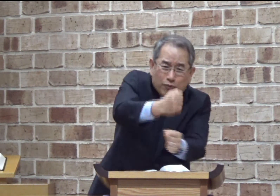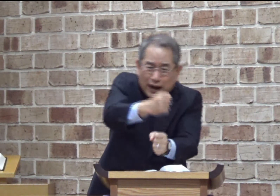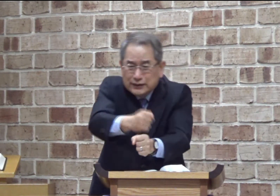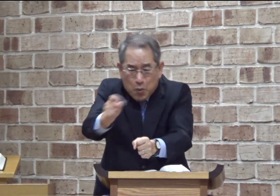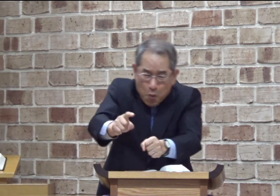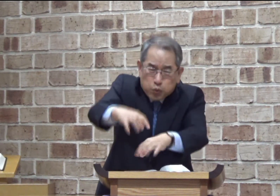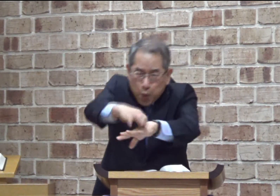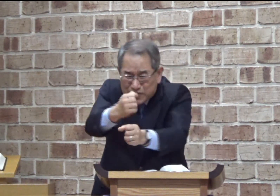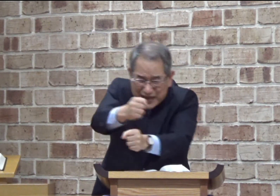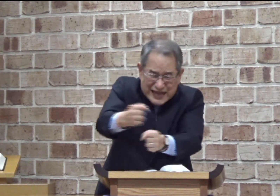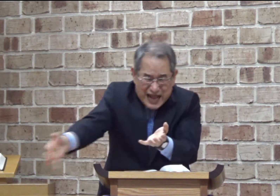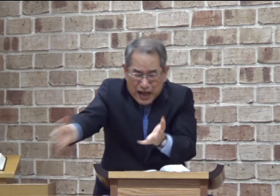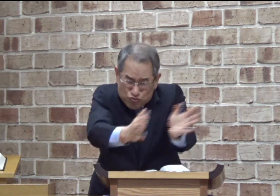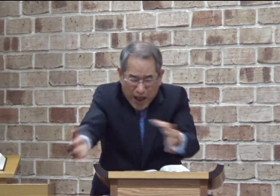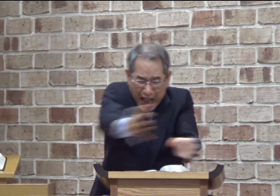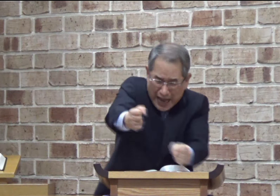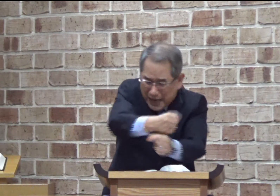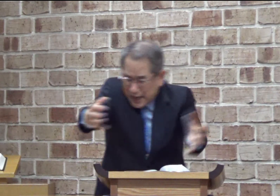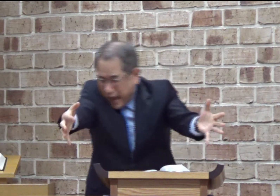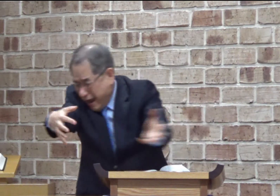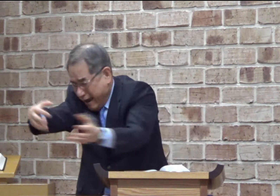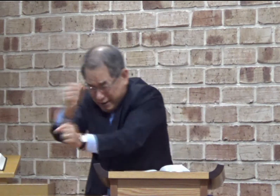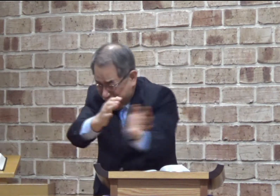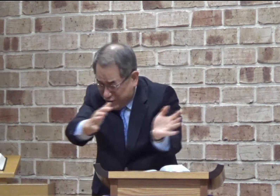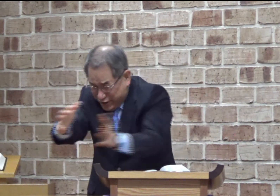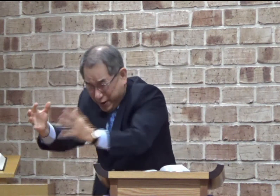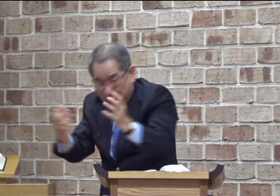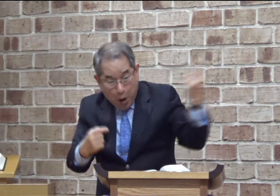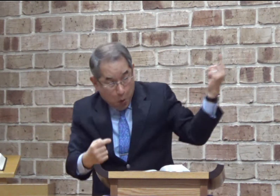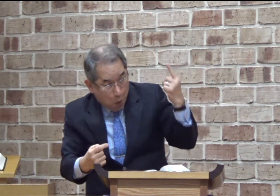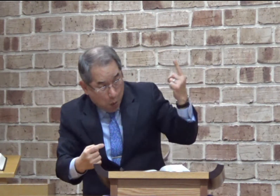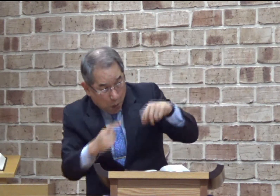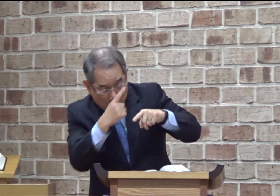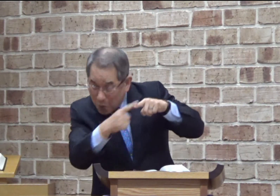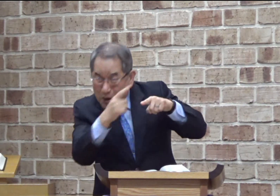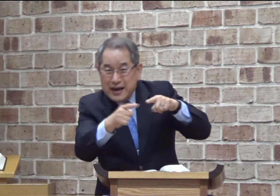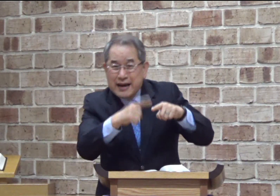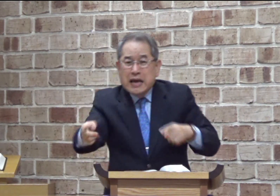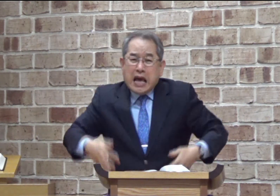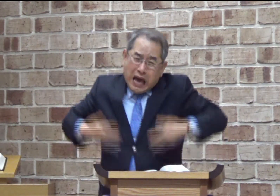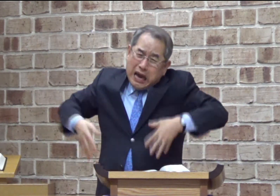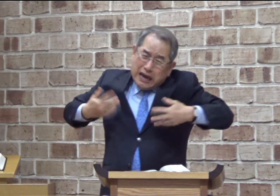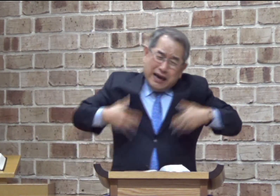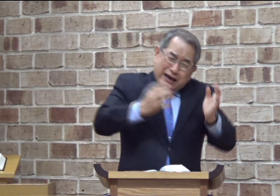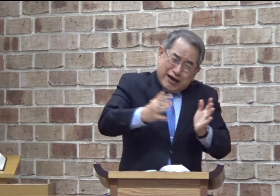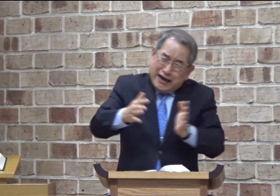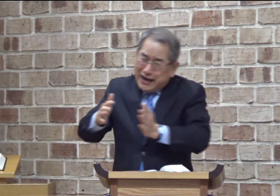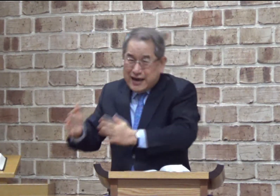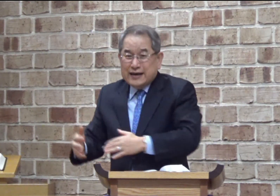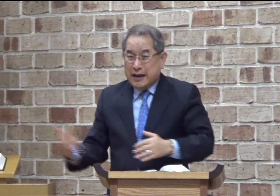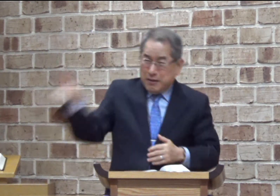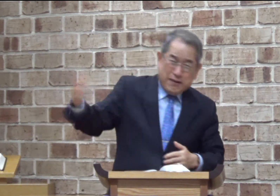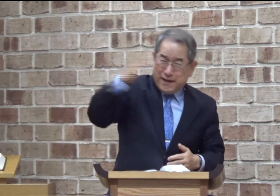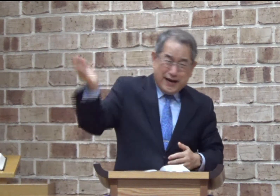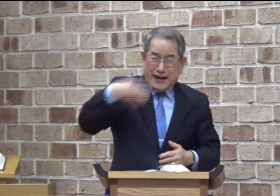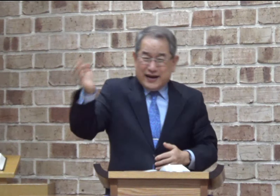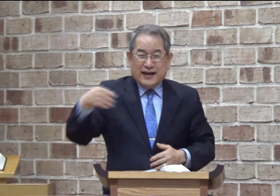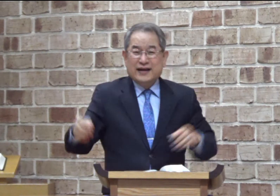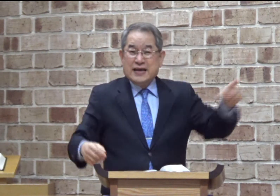나발의 아내에게 그 이야기를 전한 사람이 있습니다. 그래서 나발의 아내는 음식을 만들고 귀한 물건들을